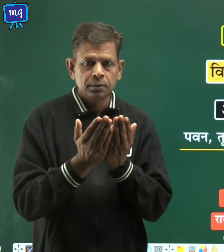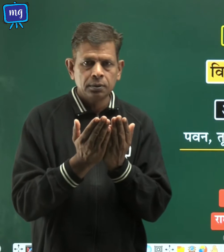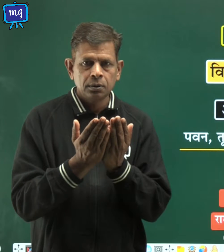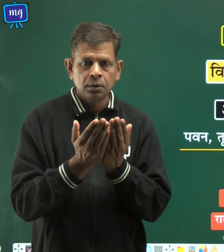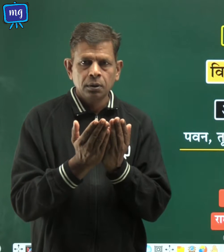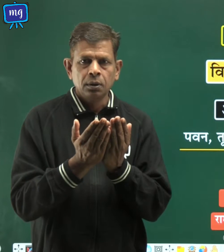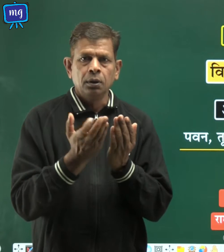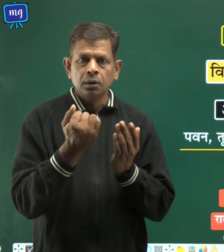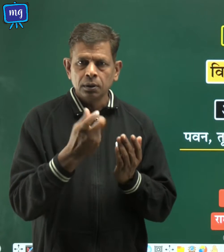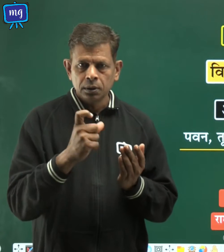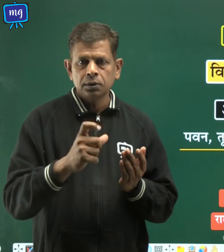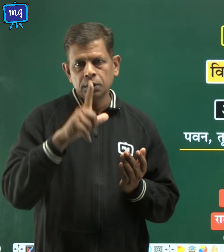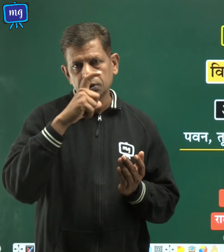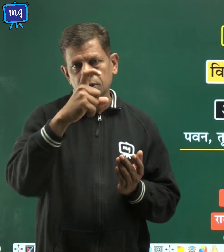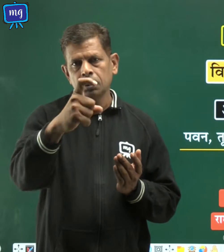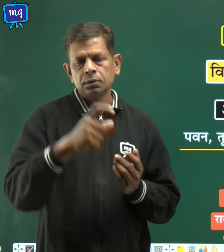कक्षा 7